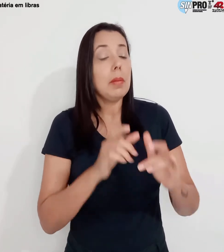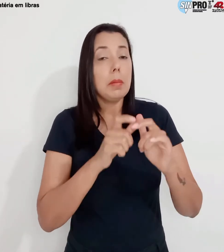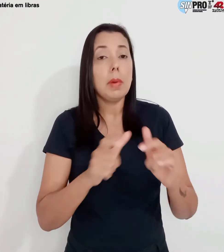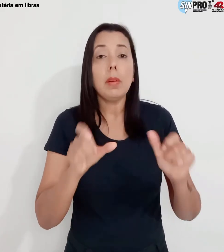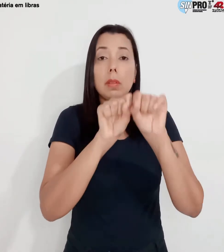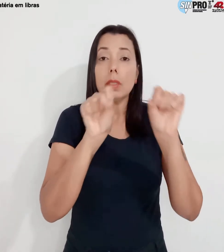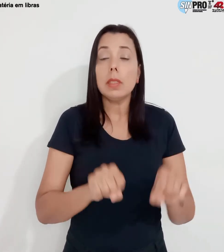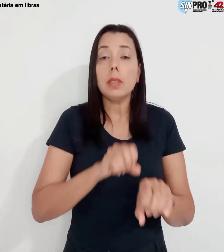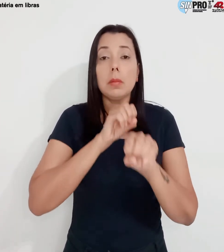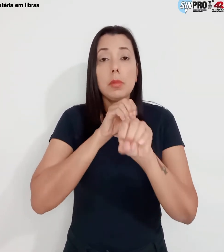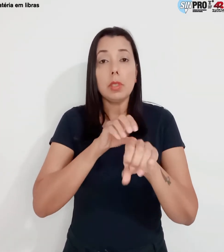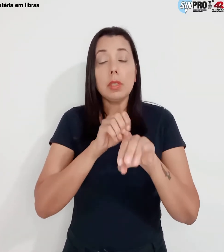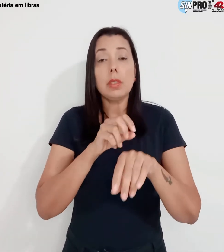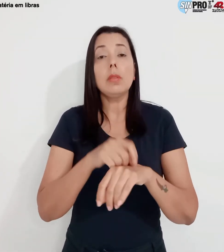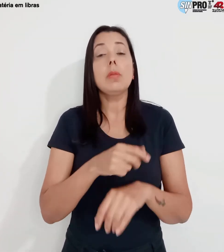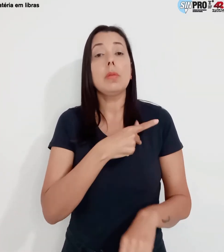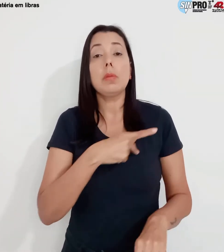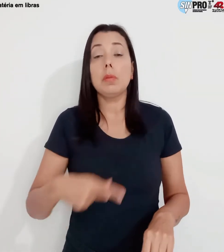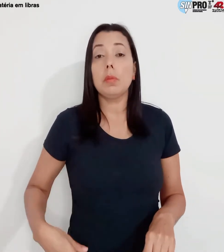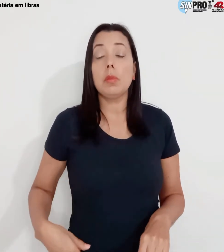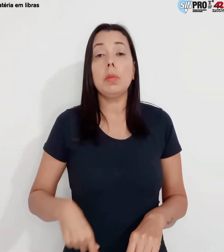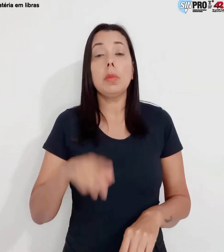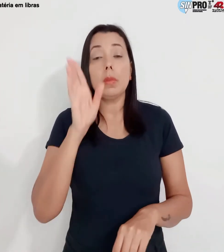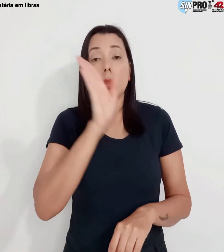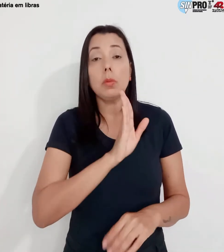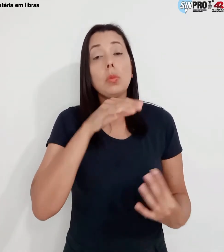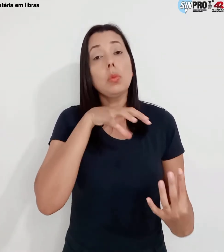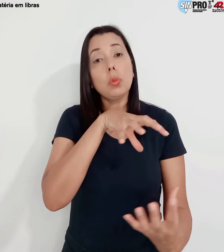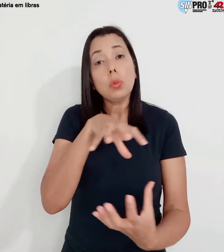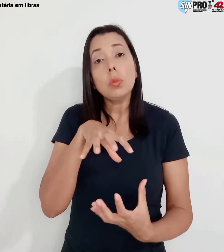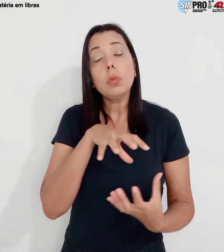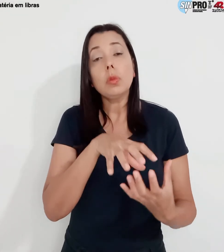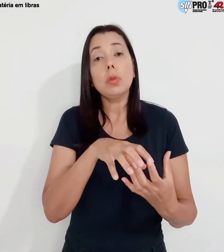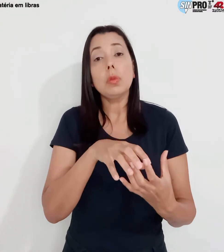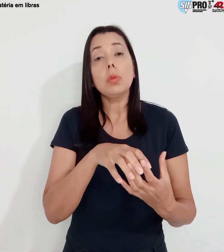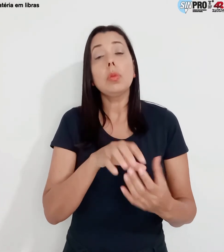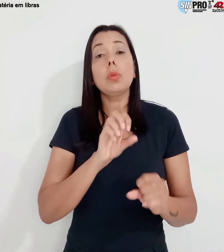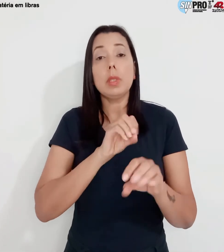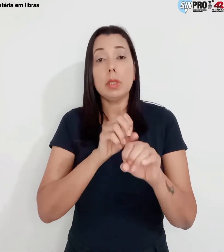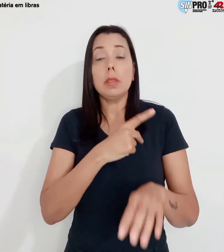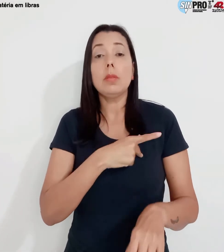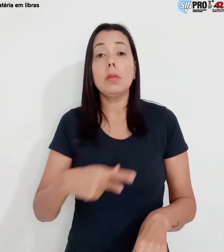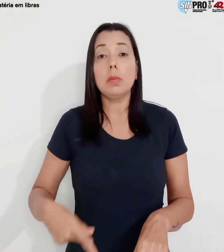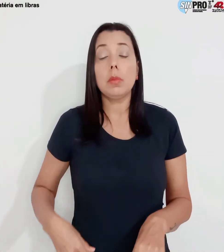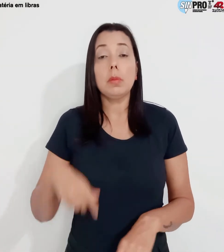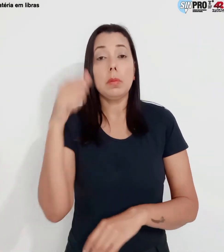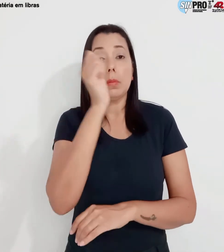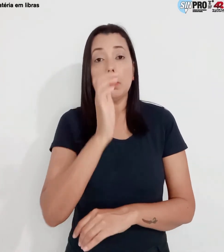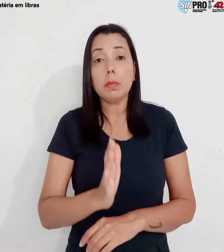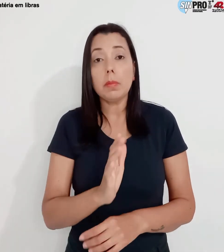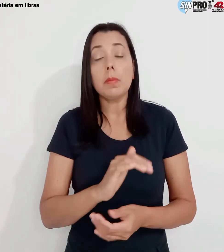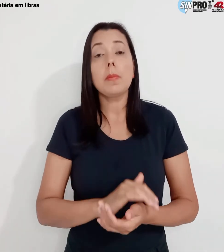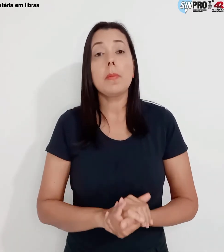maior sistema de educação pública e gratuito do mundo, a rede pública de ensino brasileira.